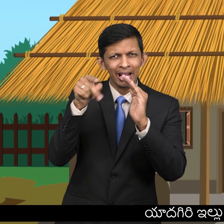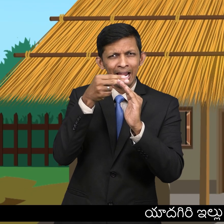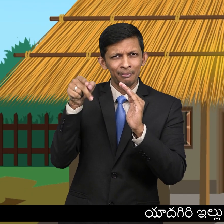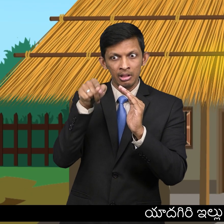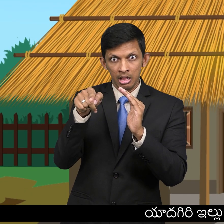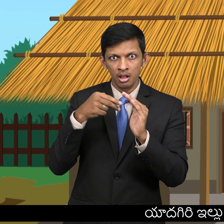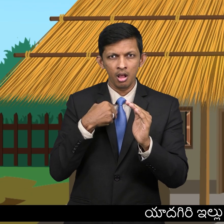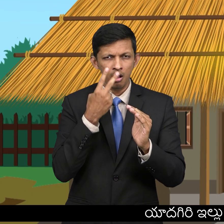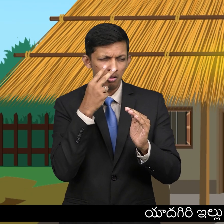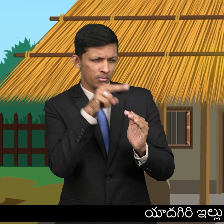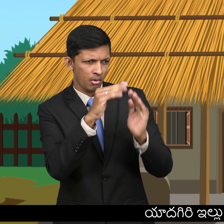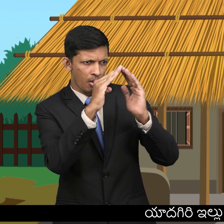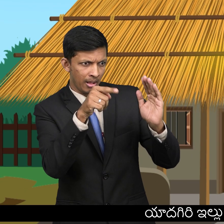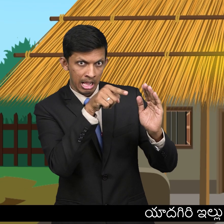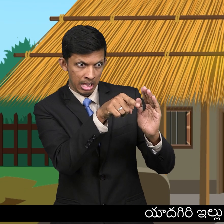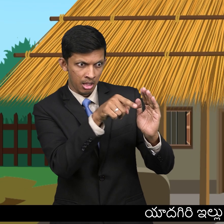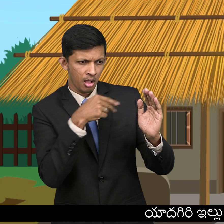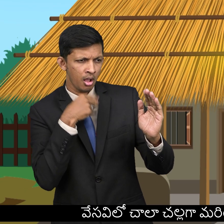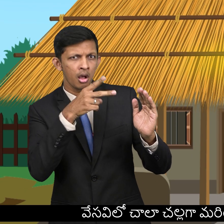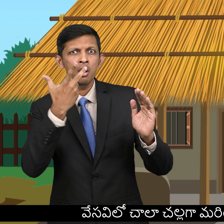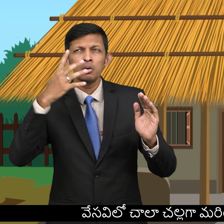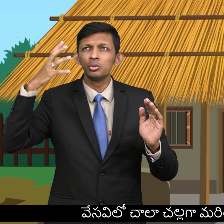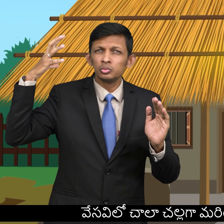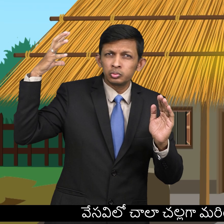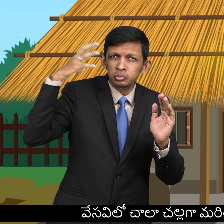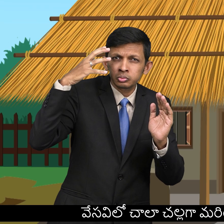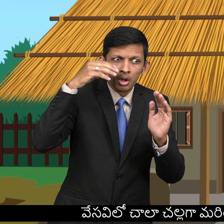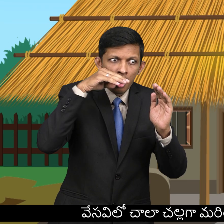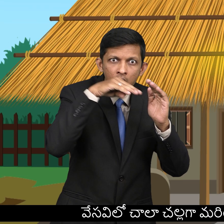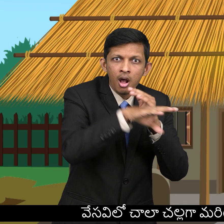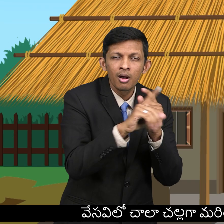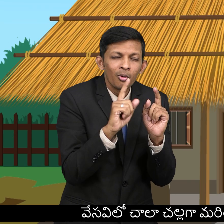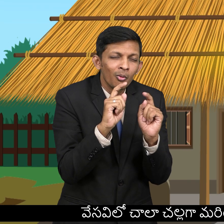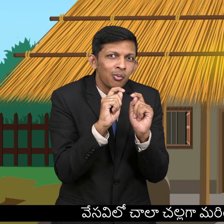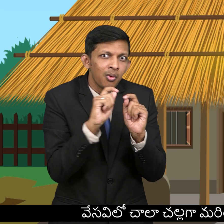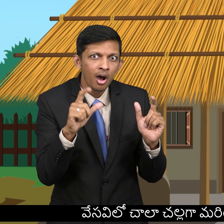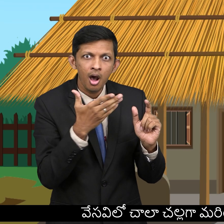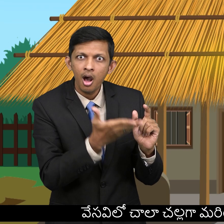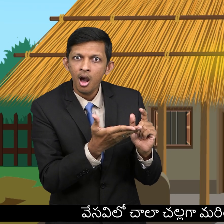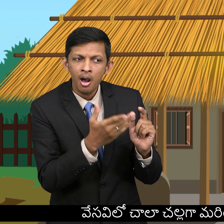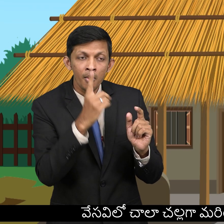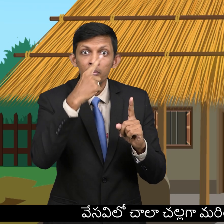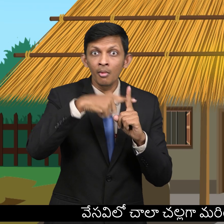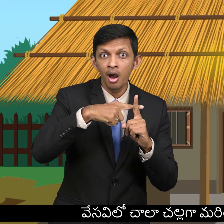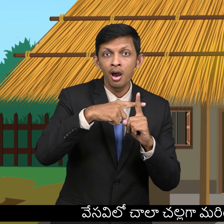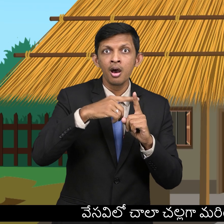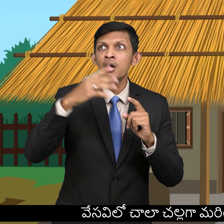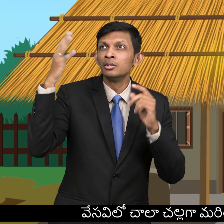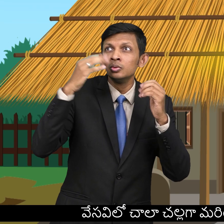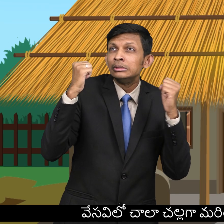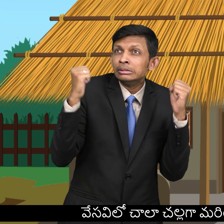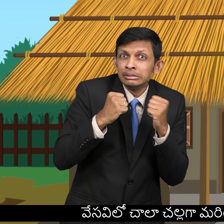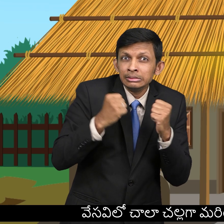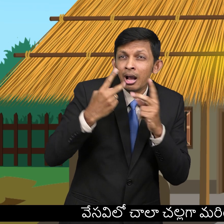యాదగిరి ఇల్లు సరళంగా ఉండేది, కానీ వేసవిలో చాలా చల్లగా మరియు శీతాకాలంలో వెచ్చగా